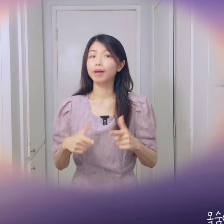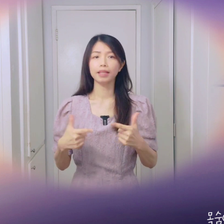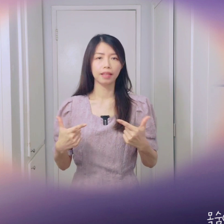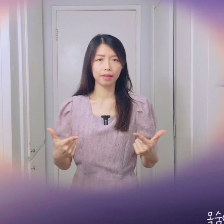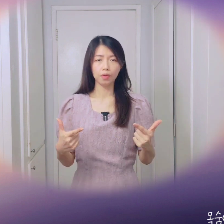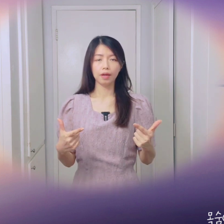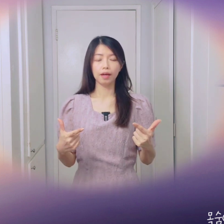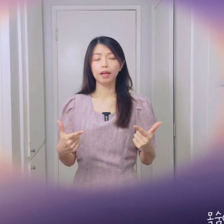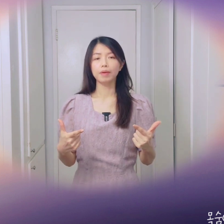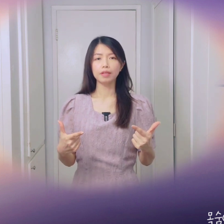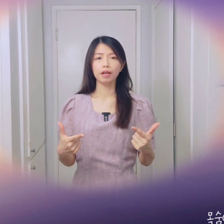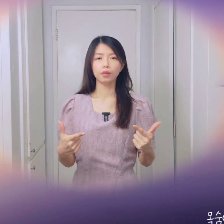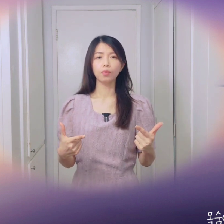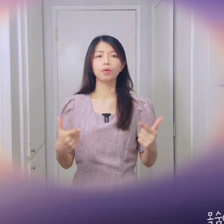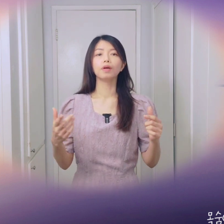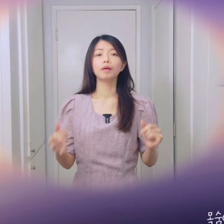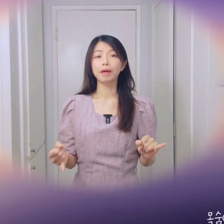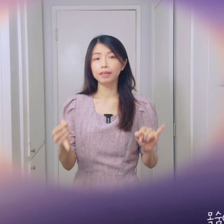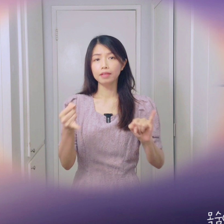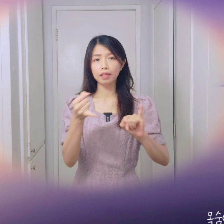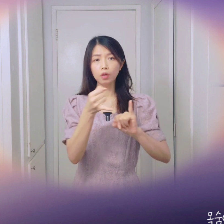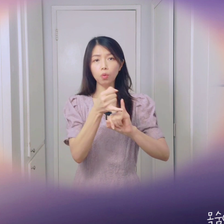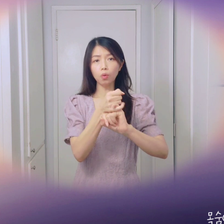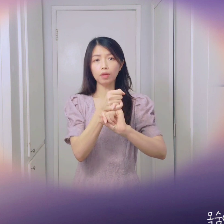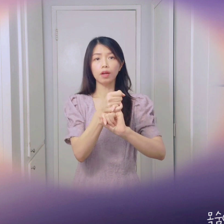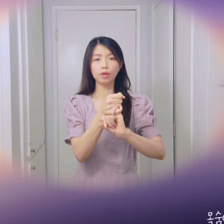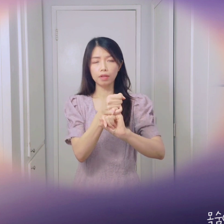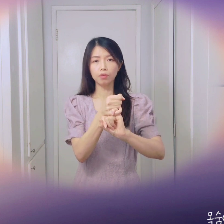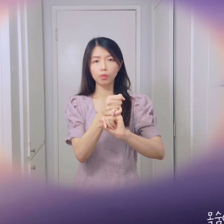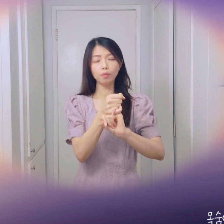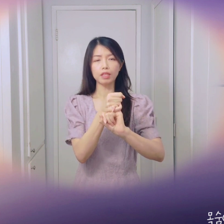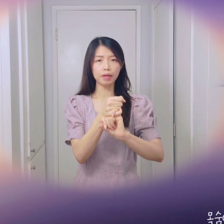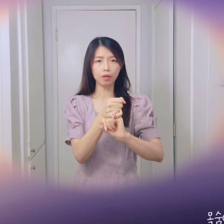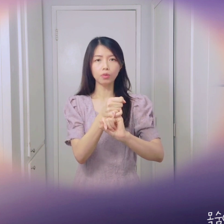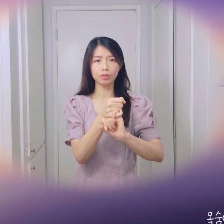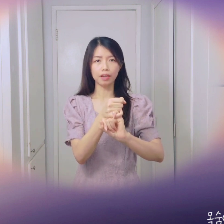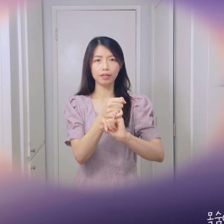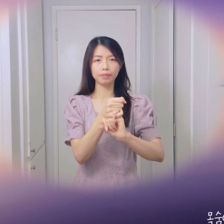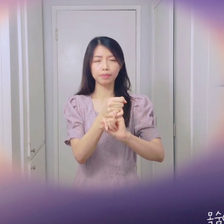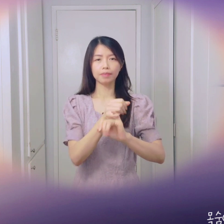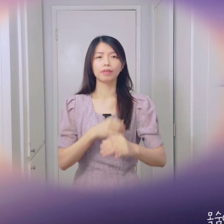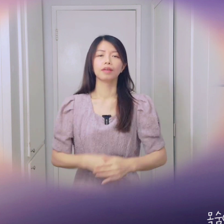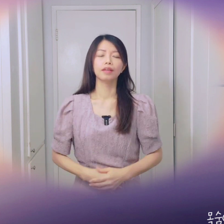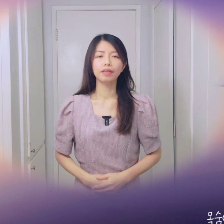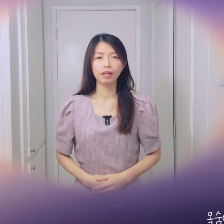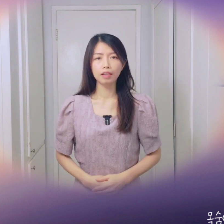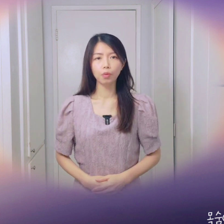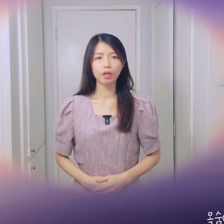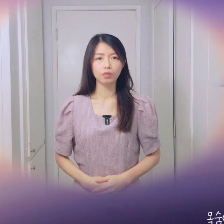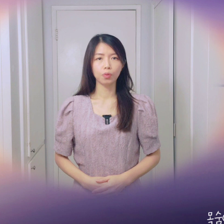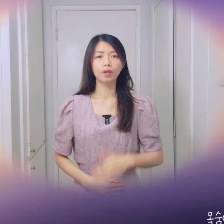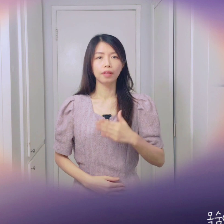돼요. 아니다. 아까랑 마찬가지로 반드시 꼭이라고 하는 뜻의 수어도 마지막에 넣어줬어요.